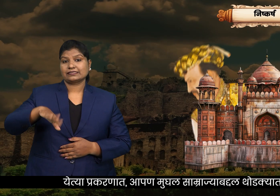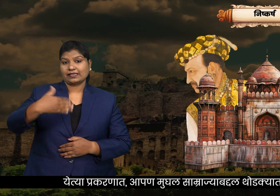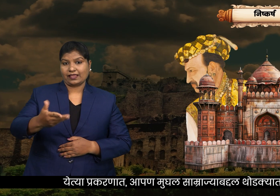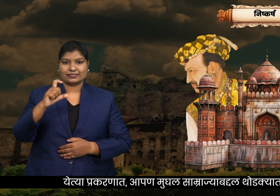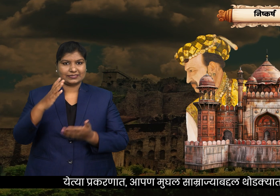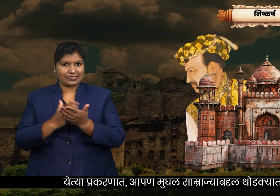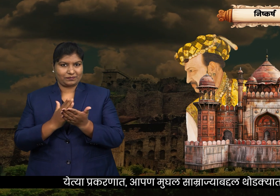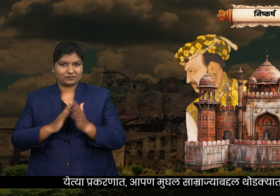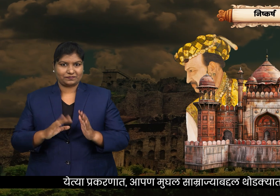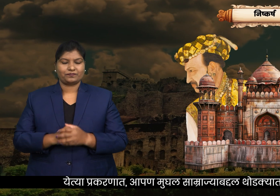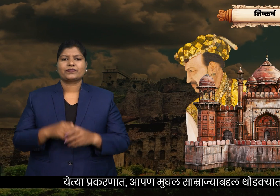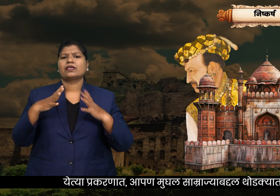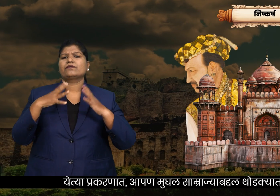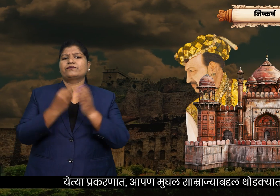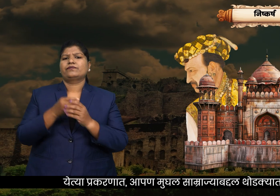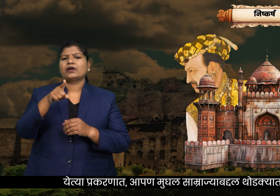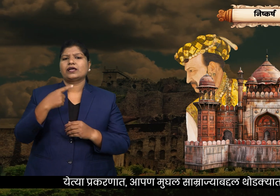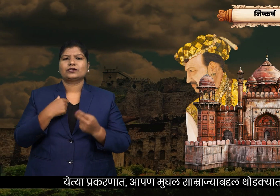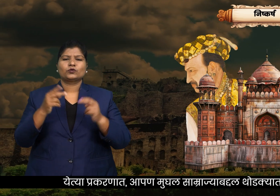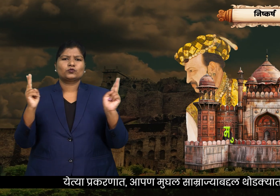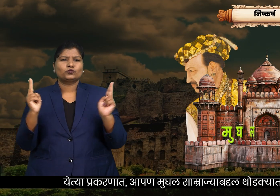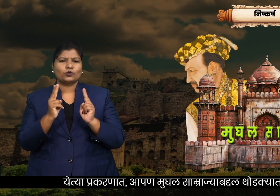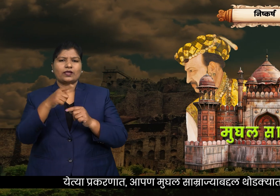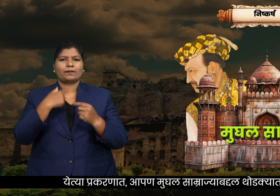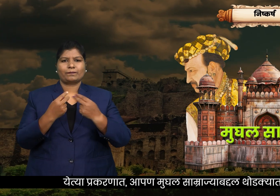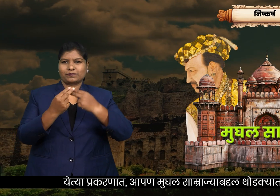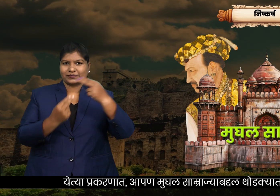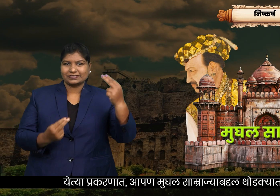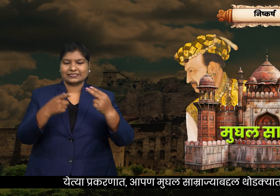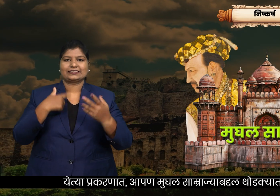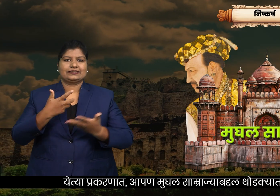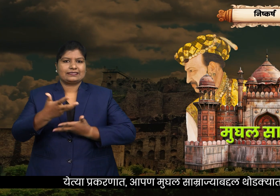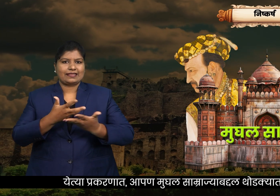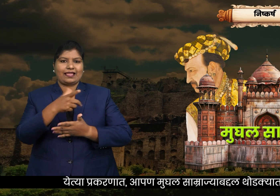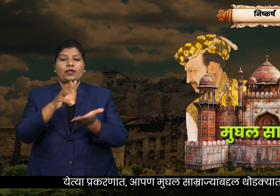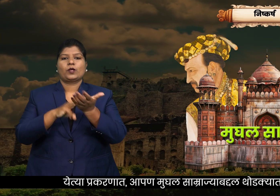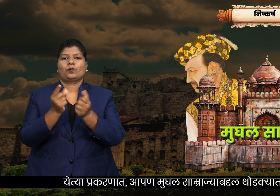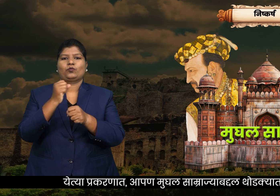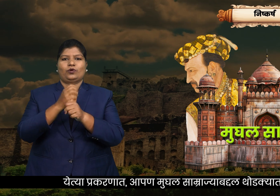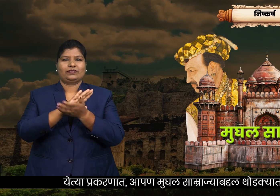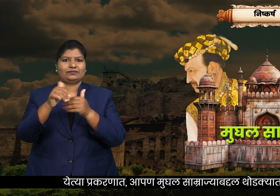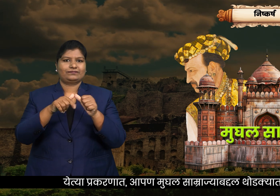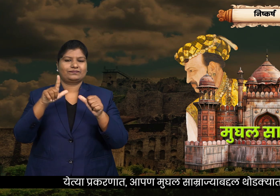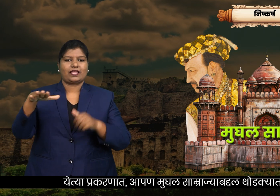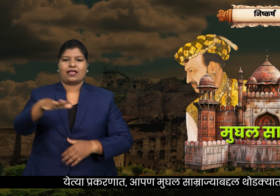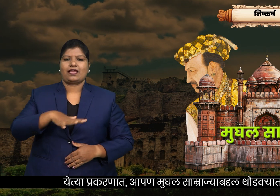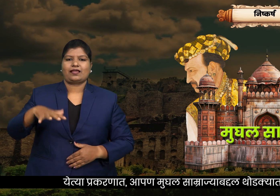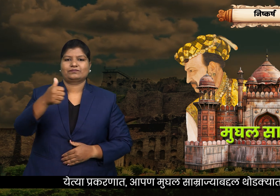या प्रकरणात आपण मुघल साम्राज्याबद्दल थोडक्यात चर्चा करू.